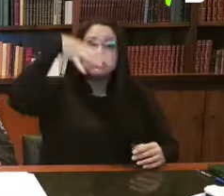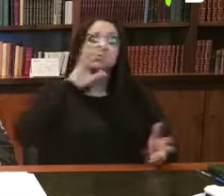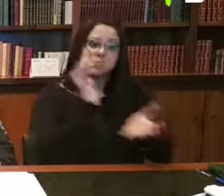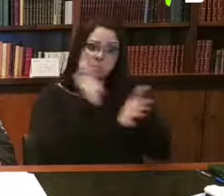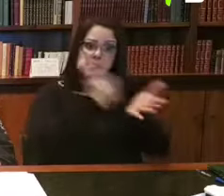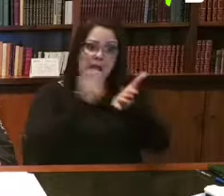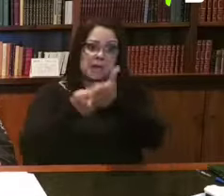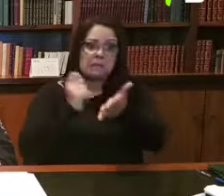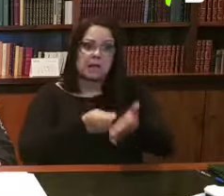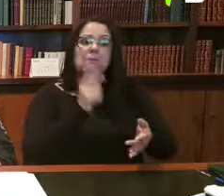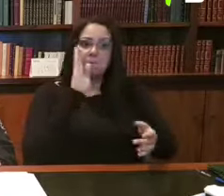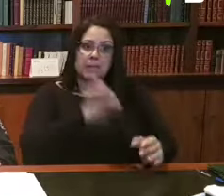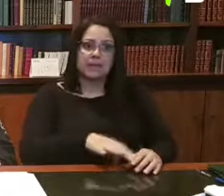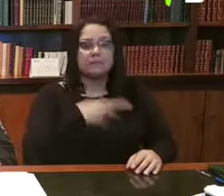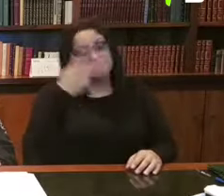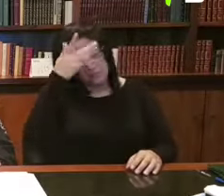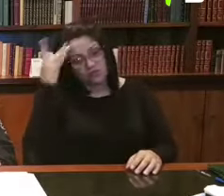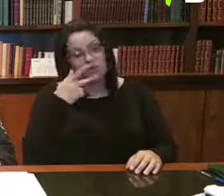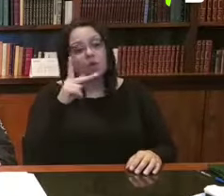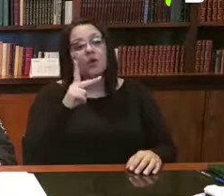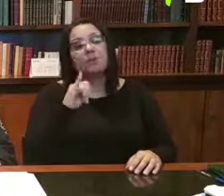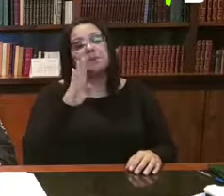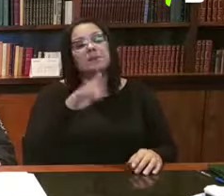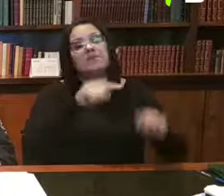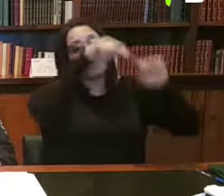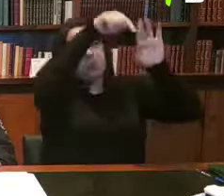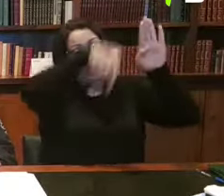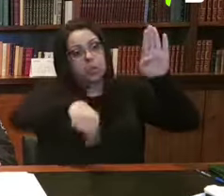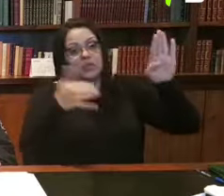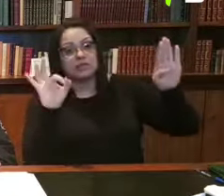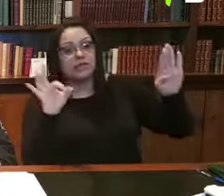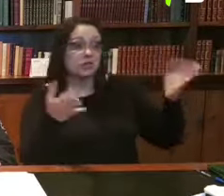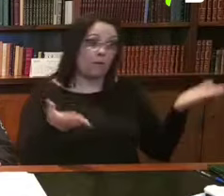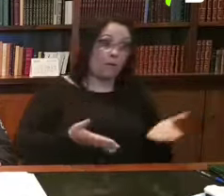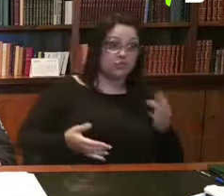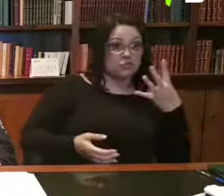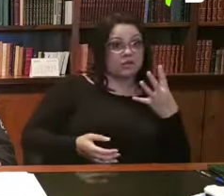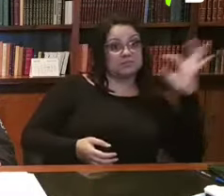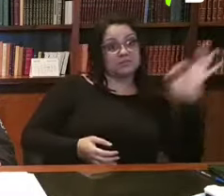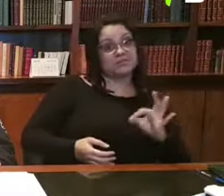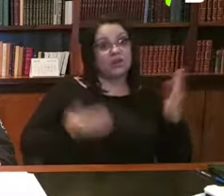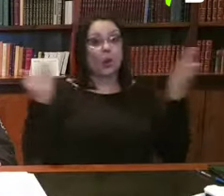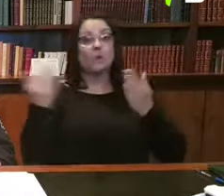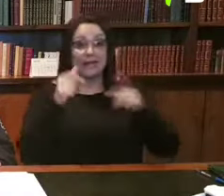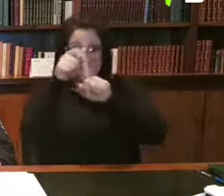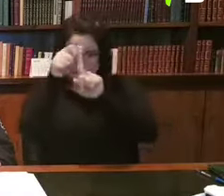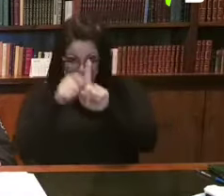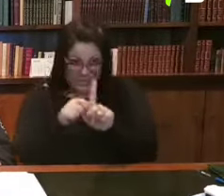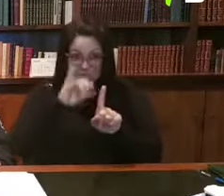que a gente só 400 tá todo mundo falando comp vai cair 10 hoje nós estamos caindo quatro em relação ao mesmo mês do ano passado